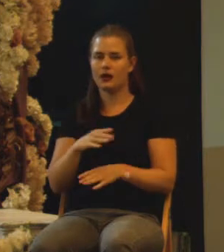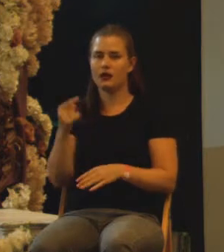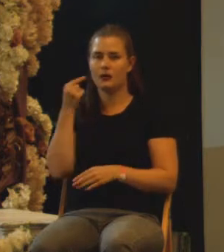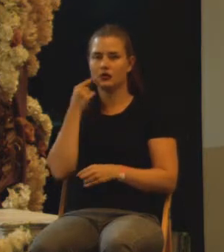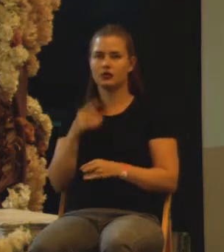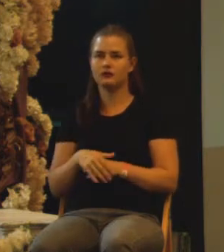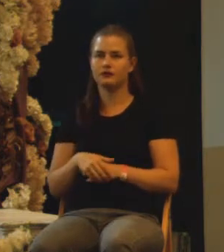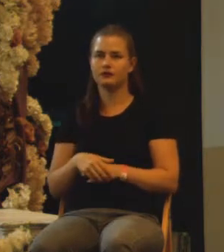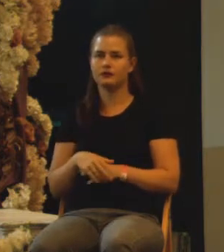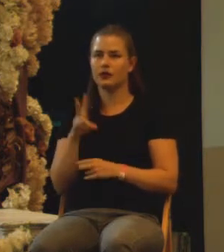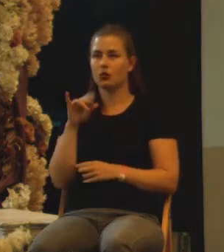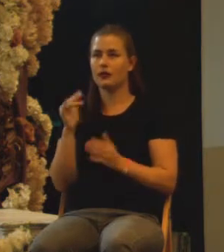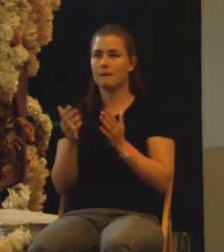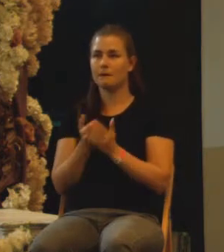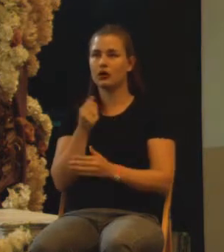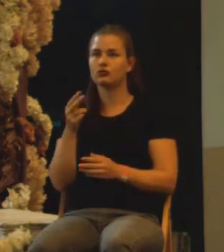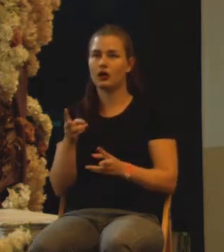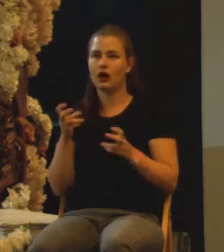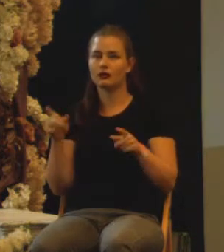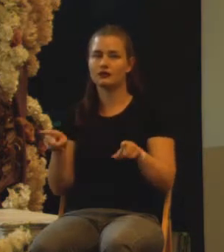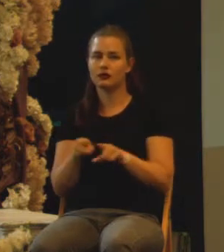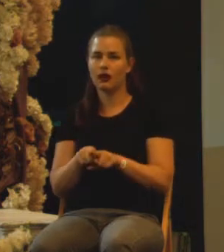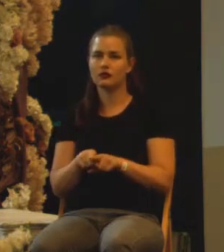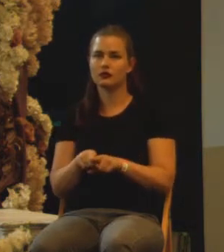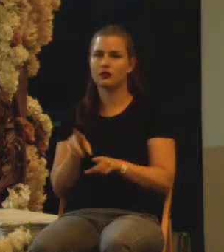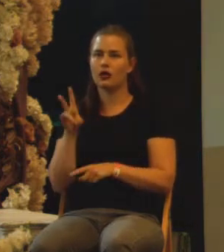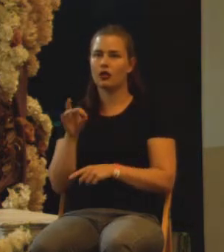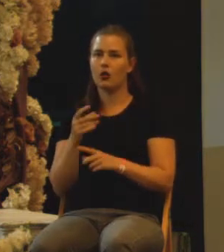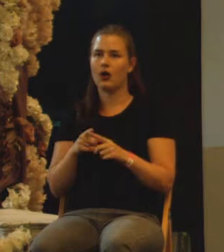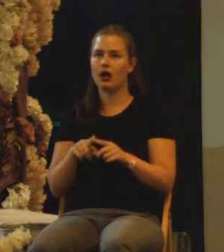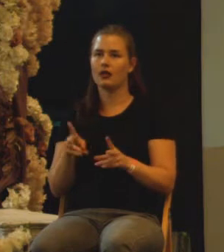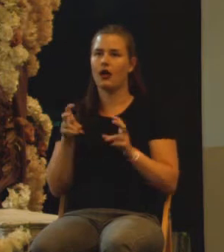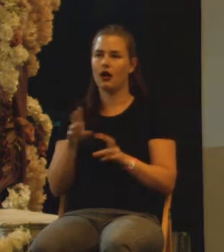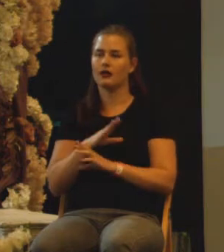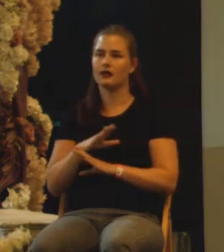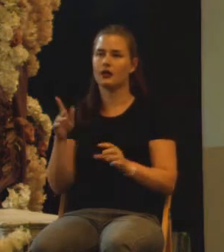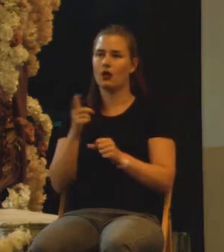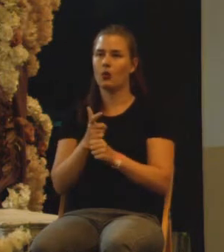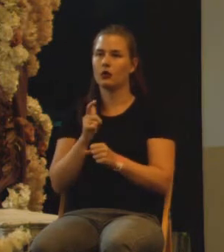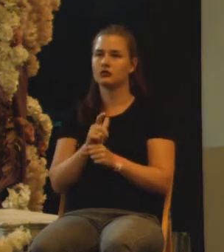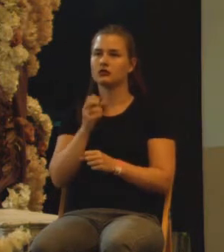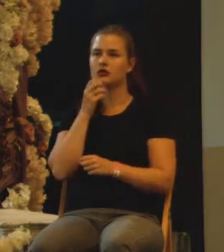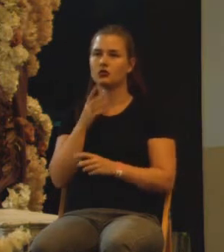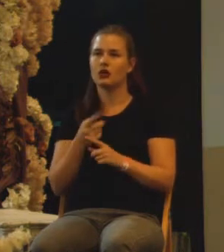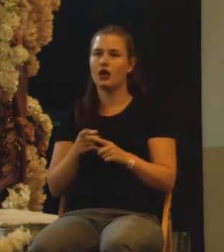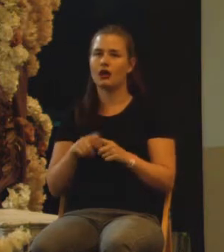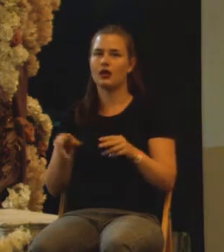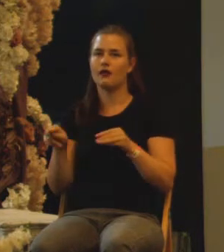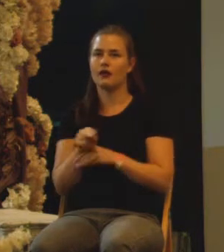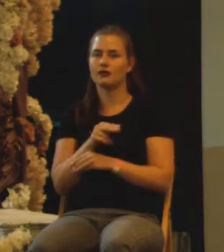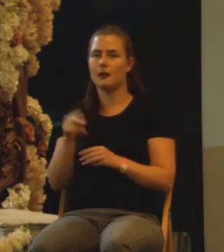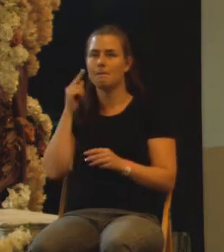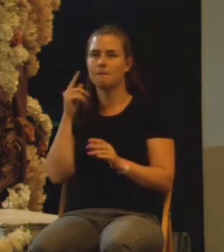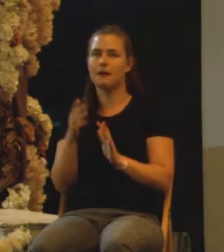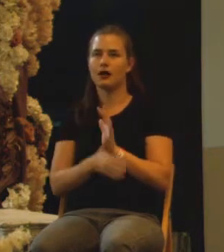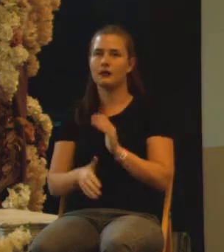обижать. Ну, получается как бы так, но это как бы, но это не очень круто, потому что это воспитывает, понимаете,